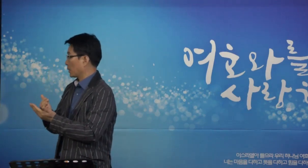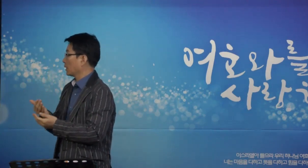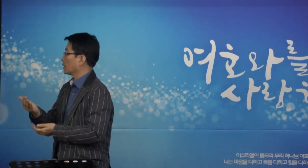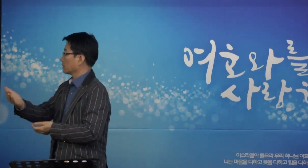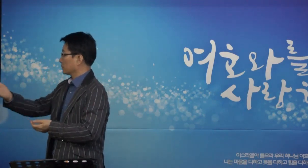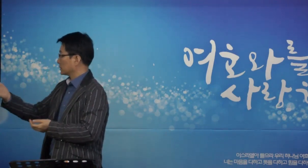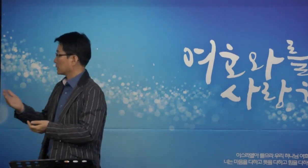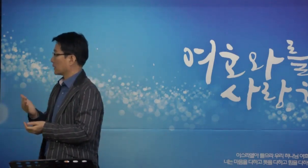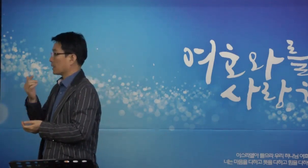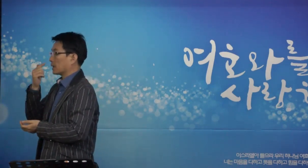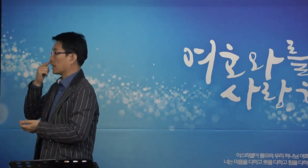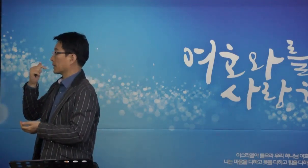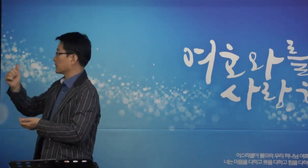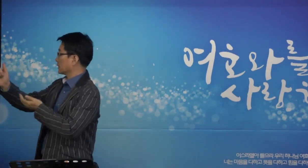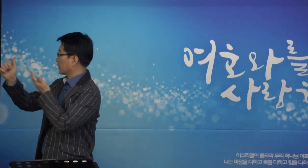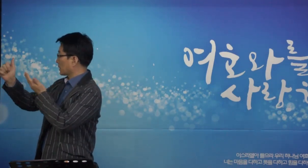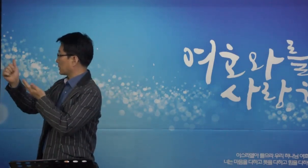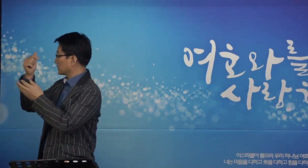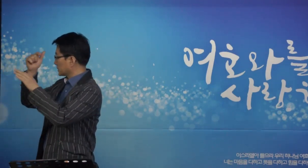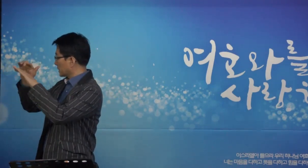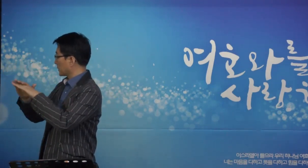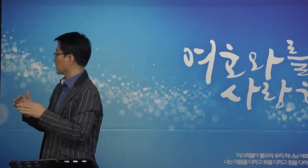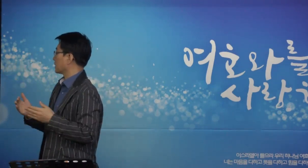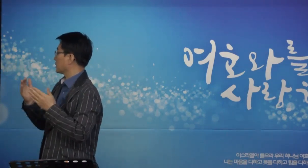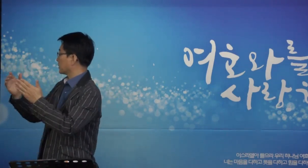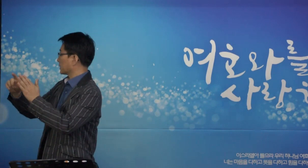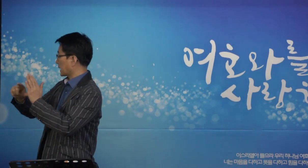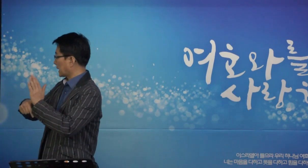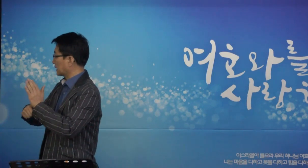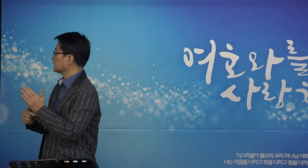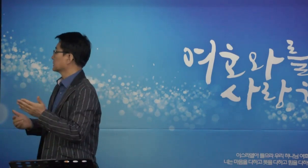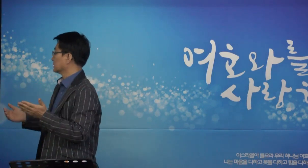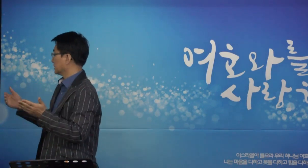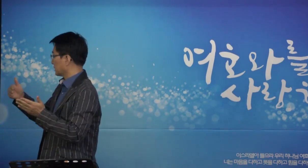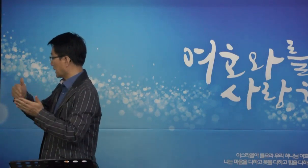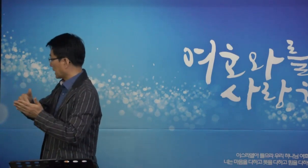말고 너희가 아버지께 예배할 때가 이르리라.